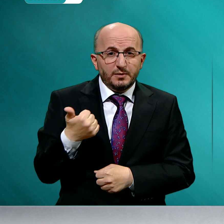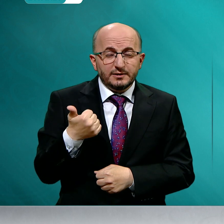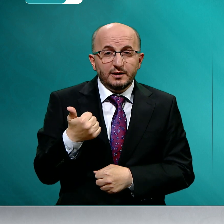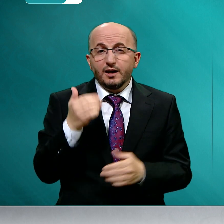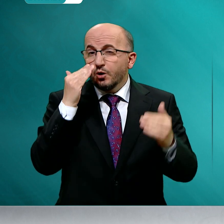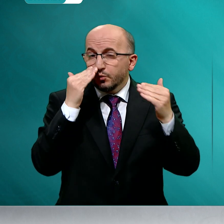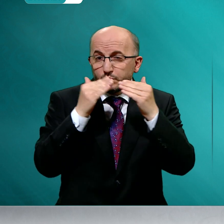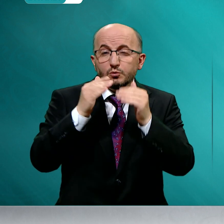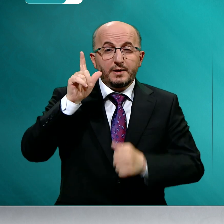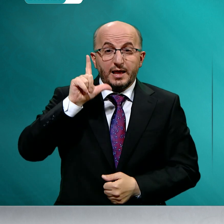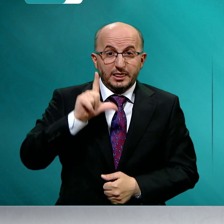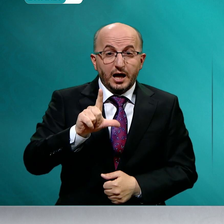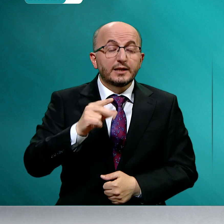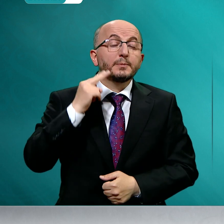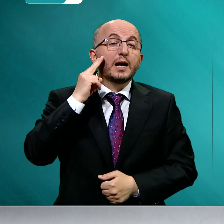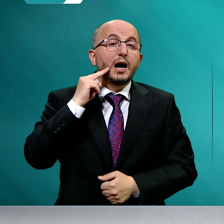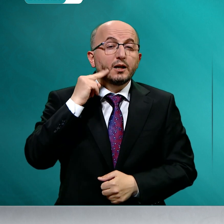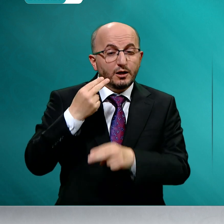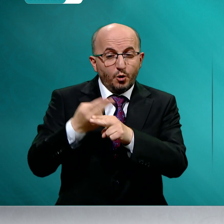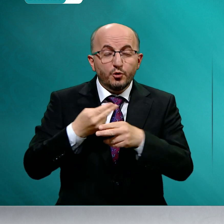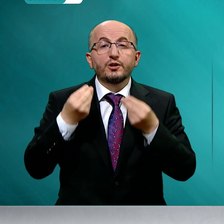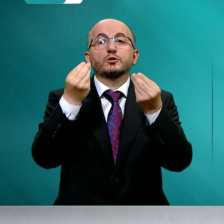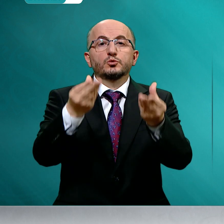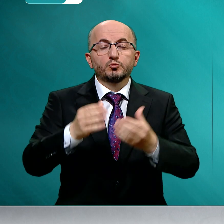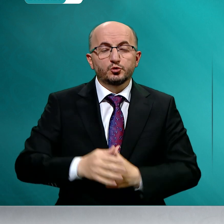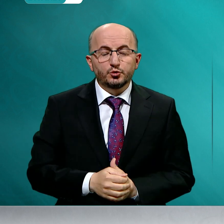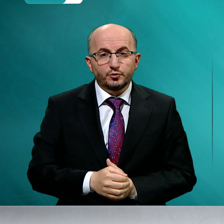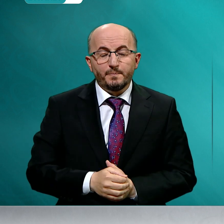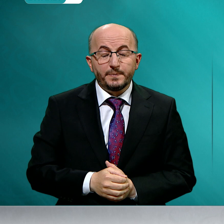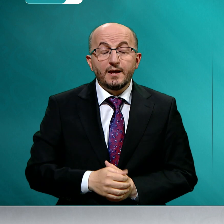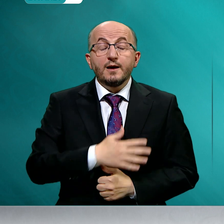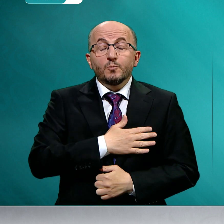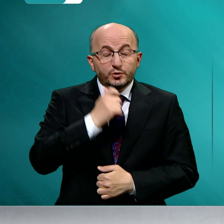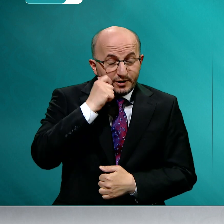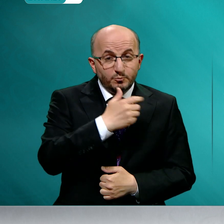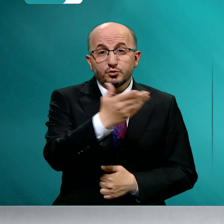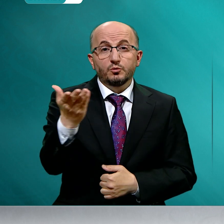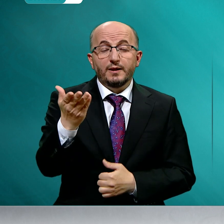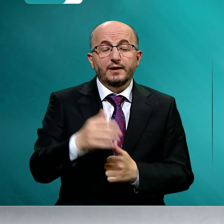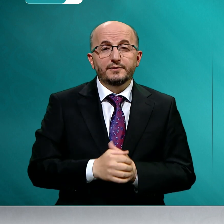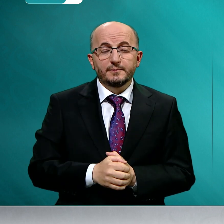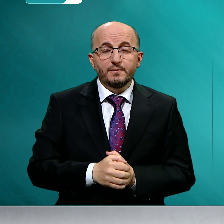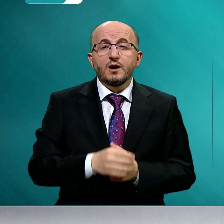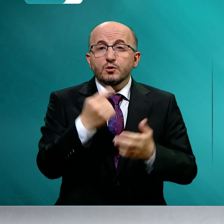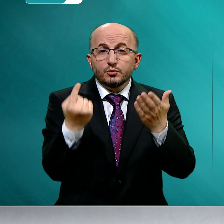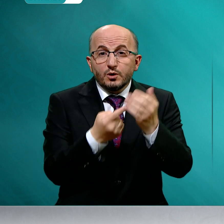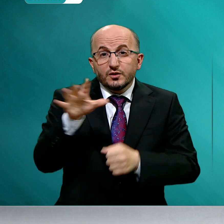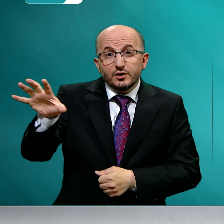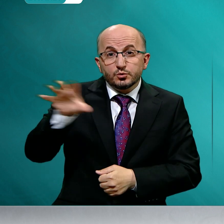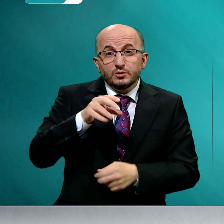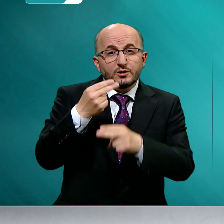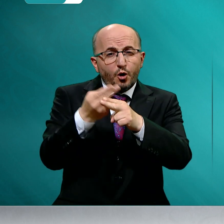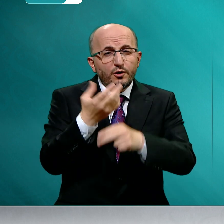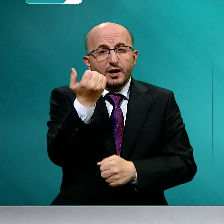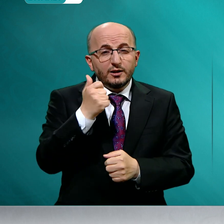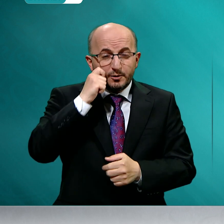ve uyulmaya layık bir ahlak modeli sunmuştur. Muhterem Müslümanlar, Kur'an ve sünneti rehber